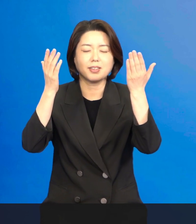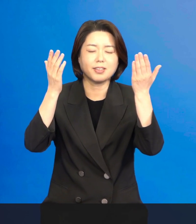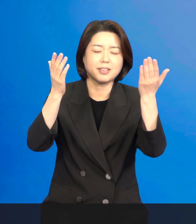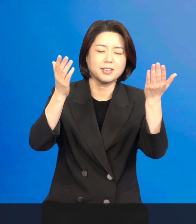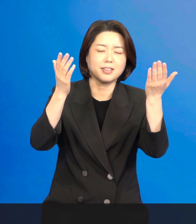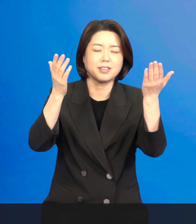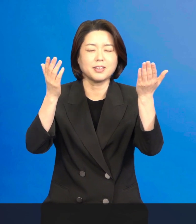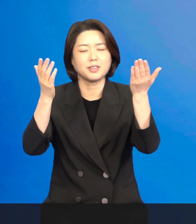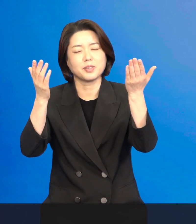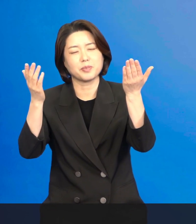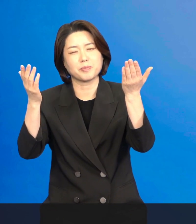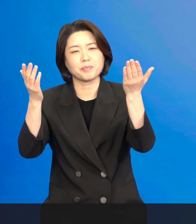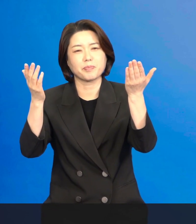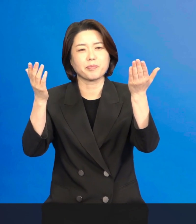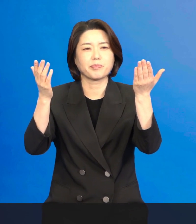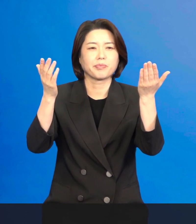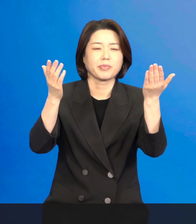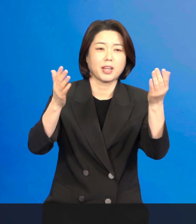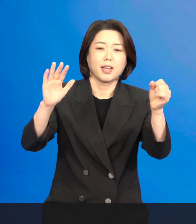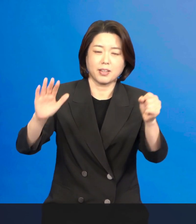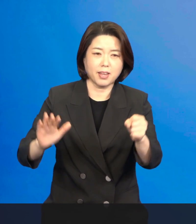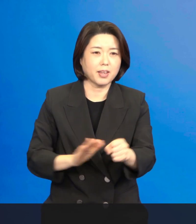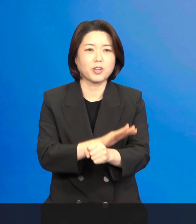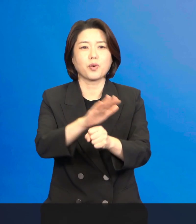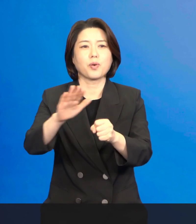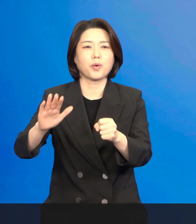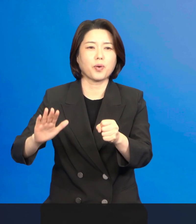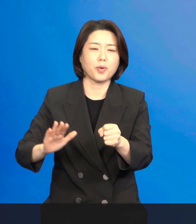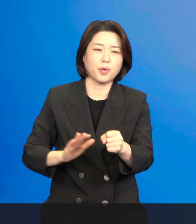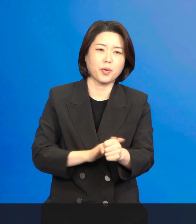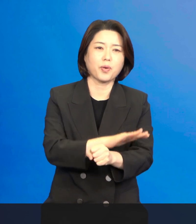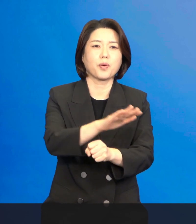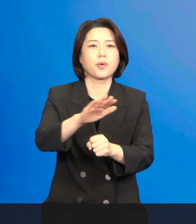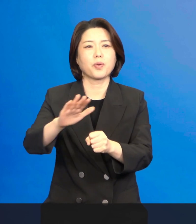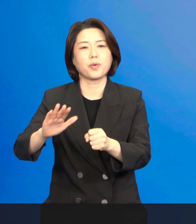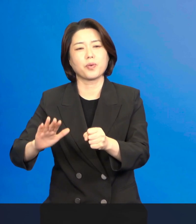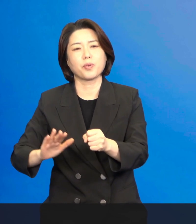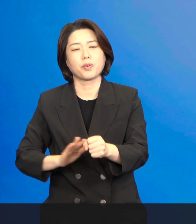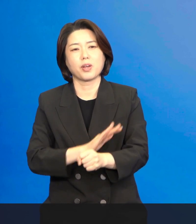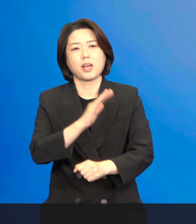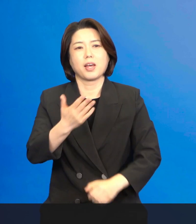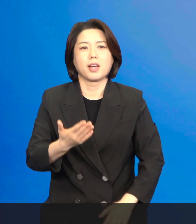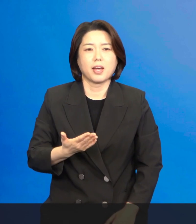노래하리. 사랑이요 나를 인도하신 주님, 사랑해요